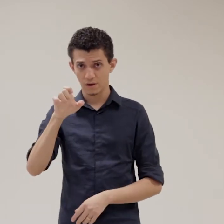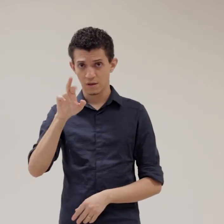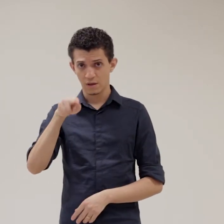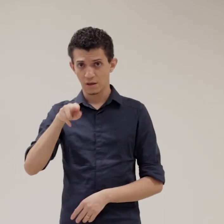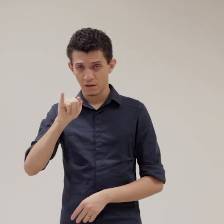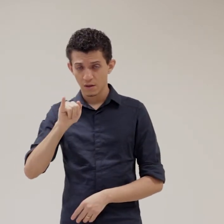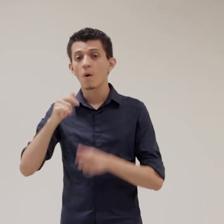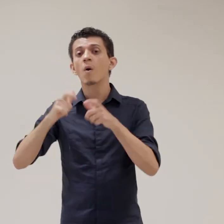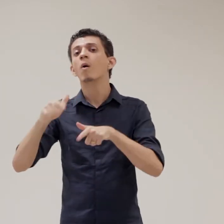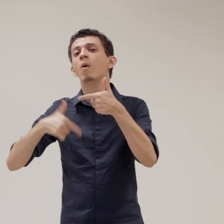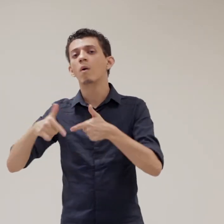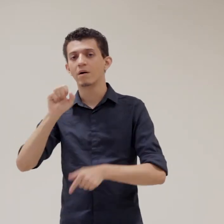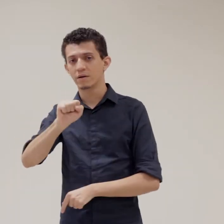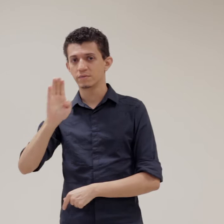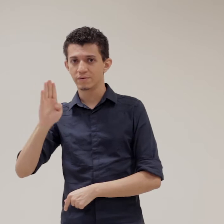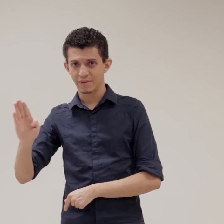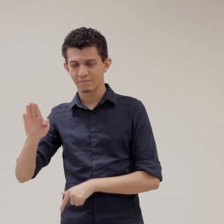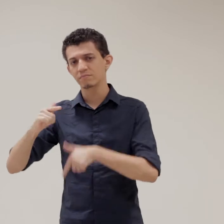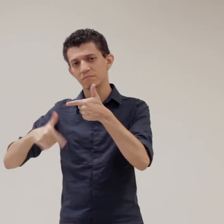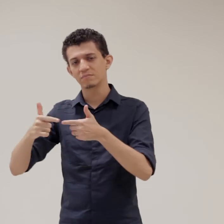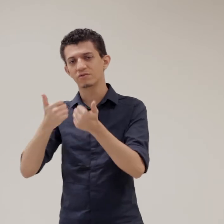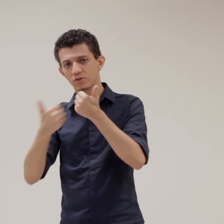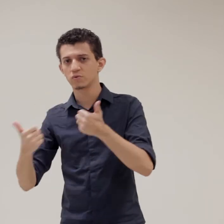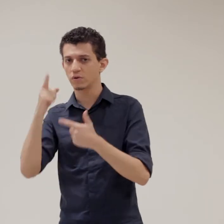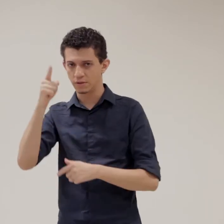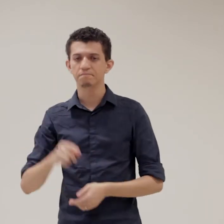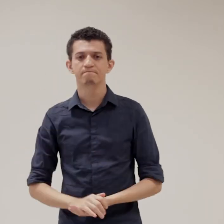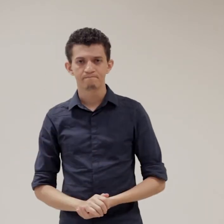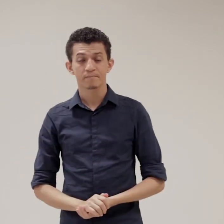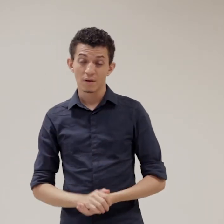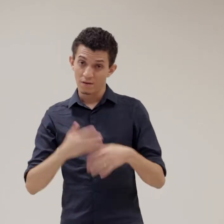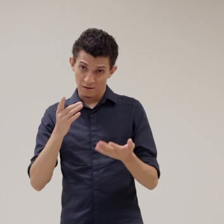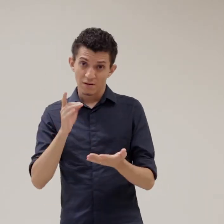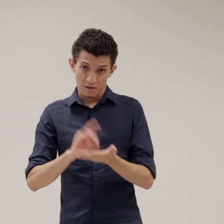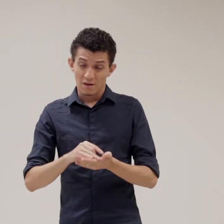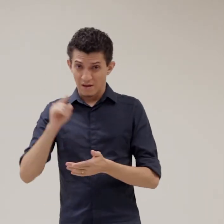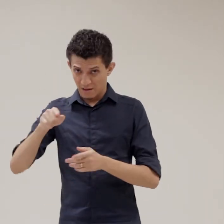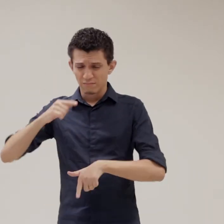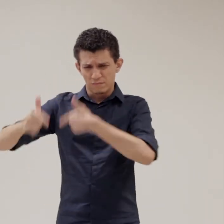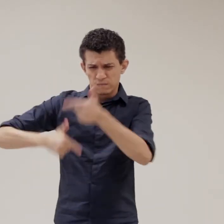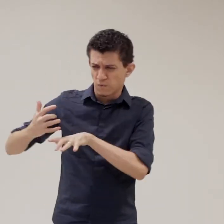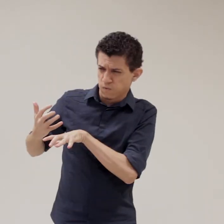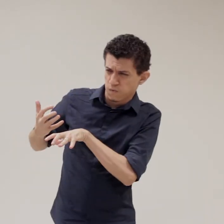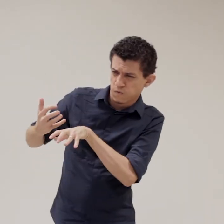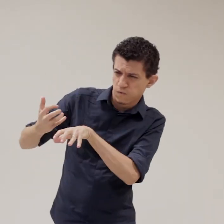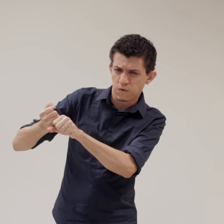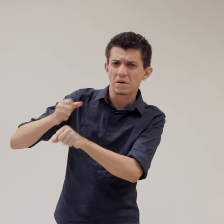Brasil, uma das maiores publicadoras das Sagradas Escrituras no mundo. A casa desenvolve o programa A Bíblia para